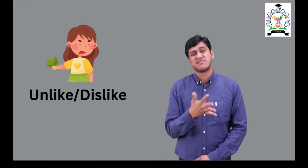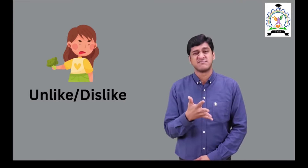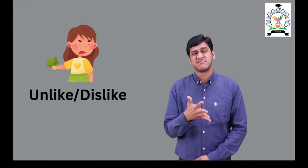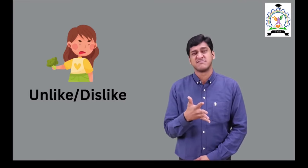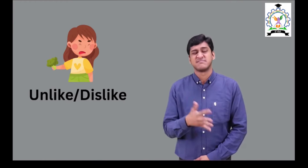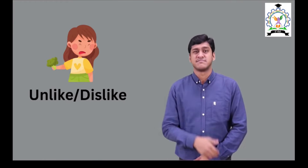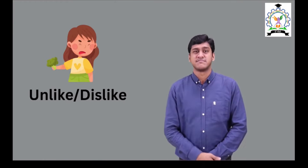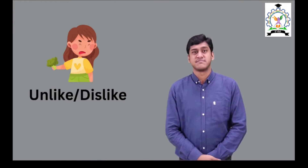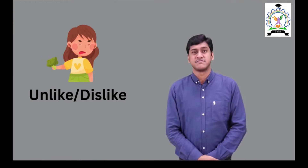नापसंद,